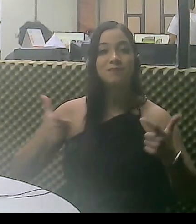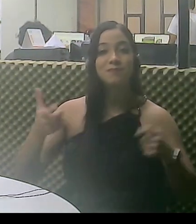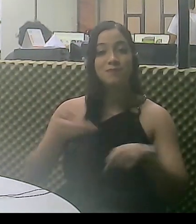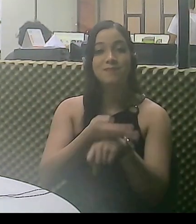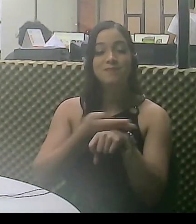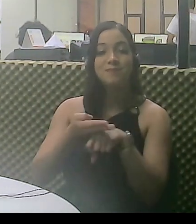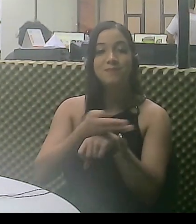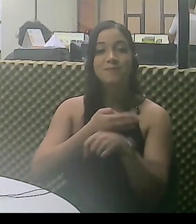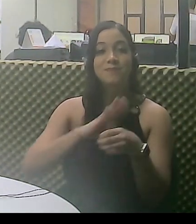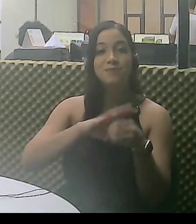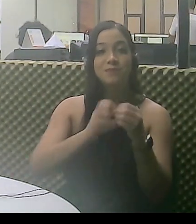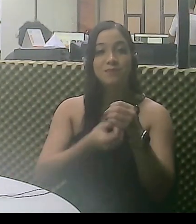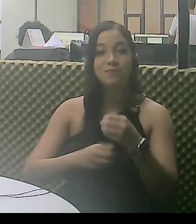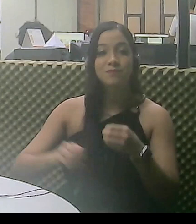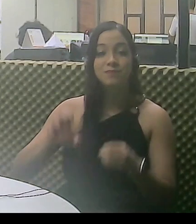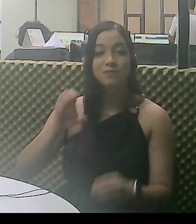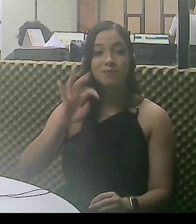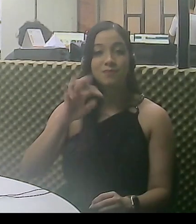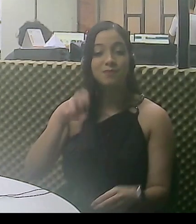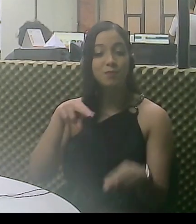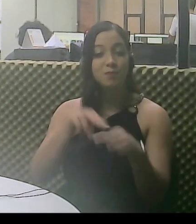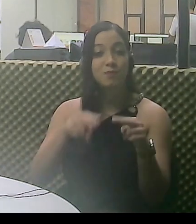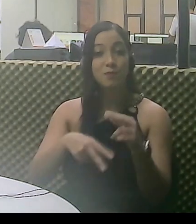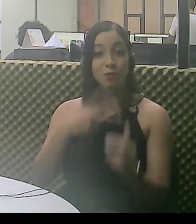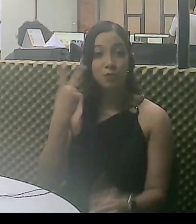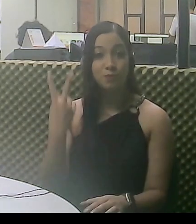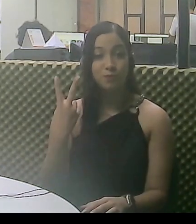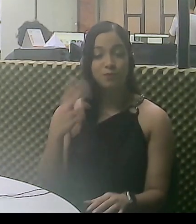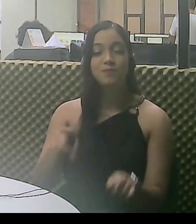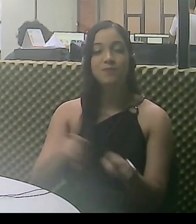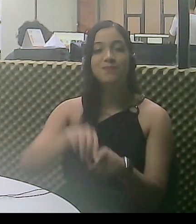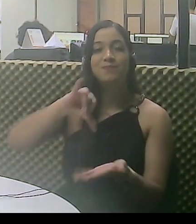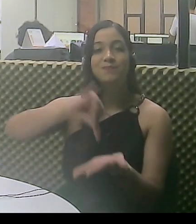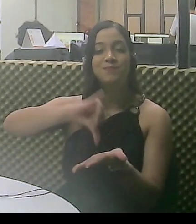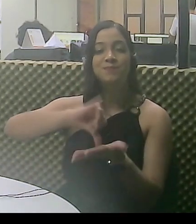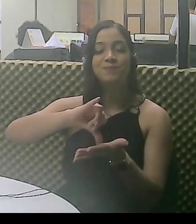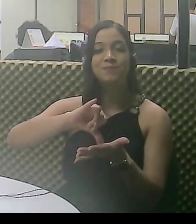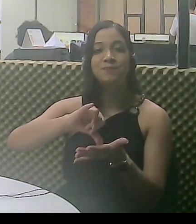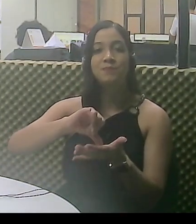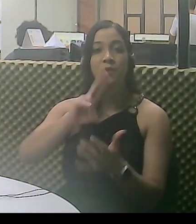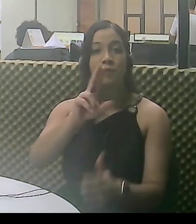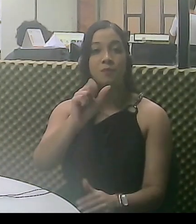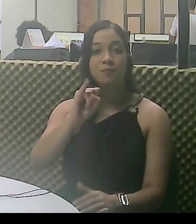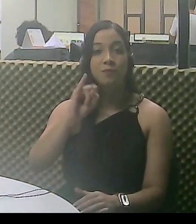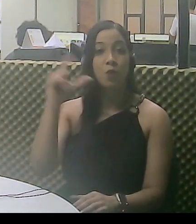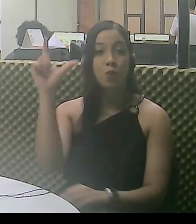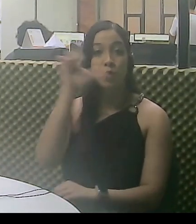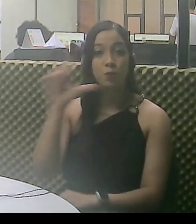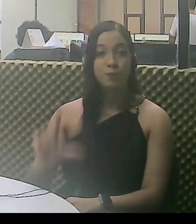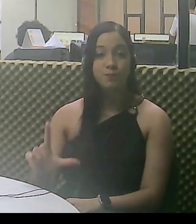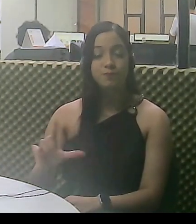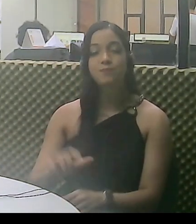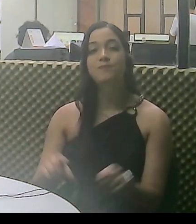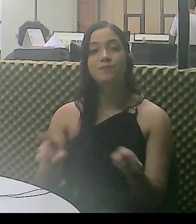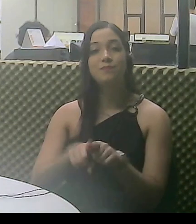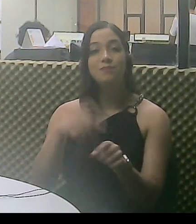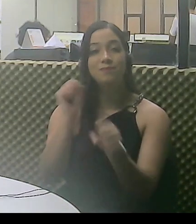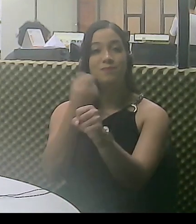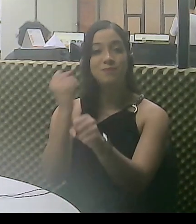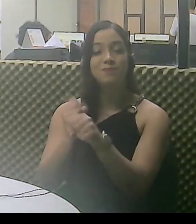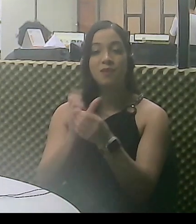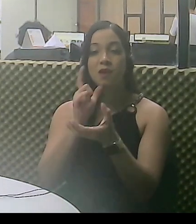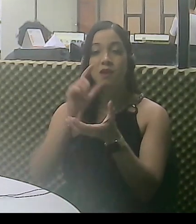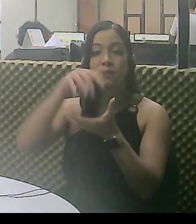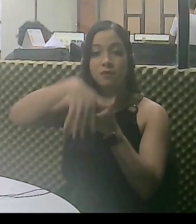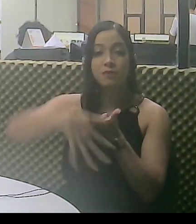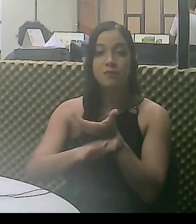de Tratamento de Esgoto, a Eti Uberabinha 2, e da Unidade de Atendimento Integrado, a UAI Luizotti, além da construção da Represa